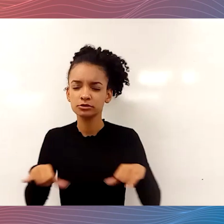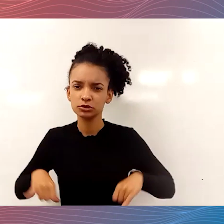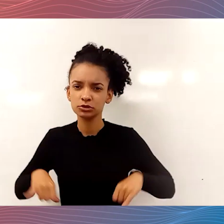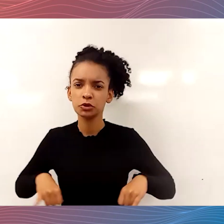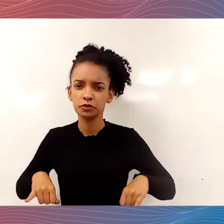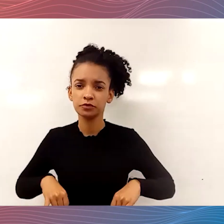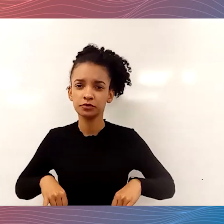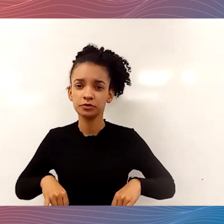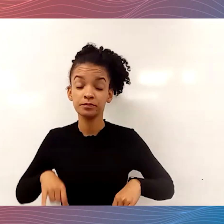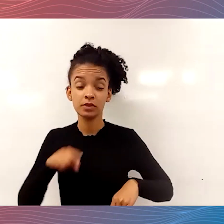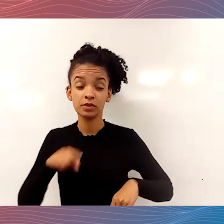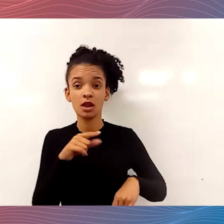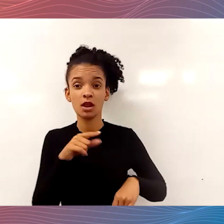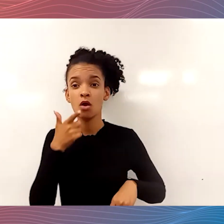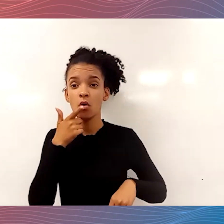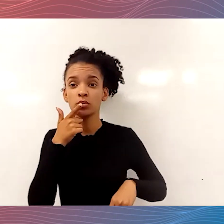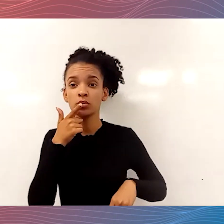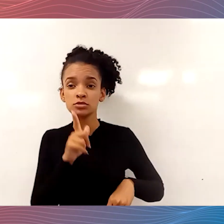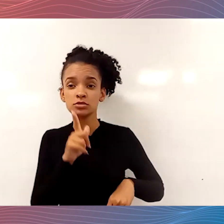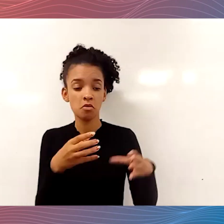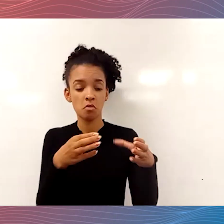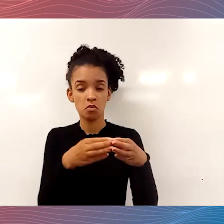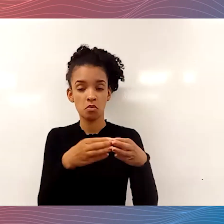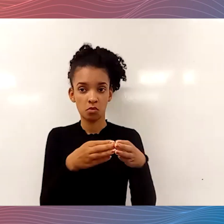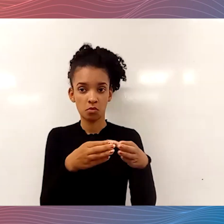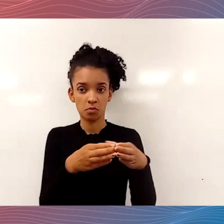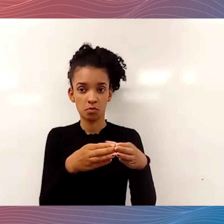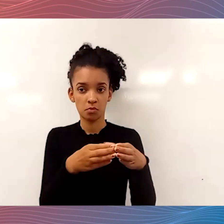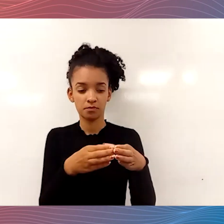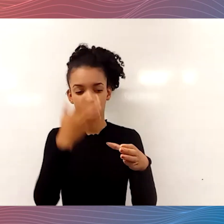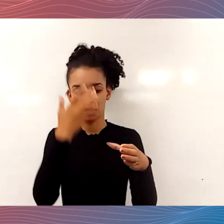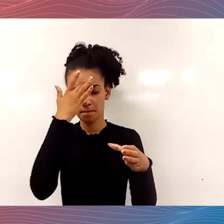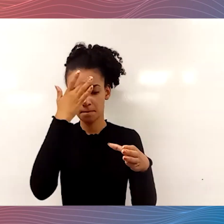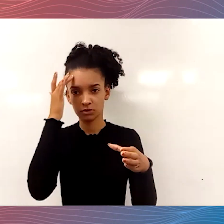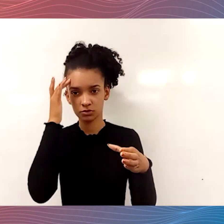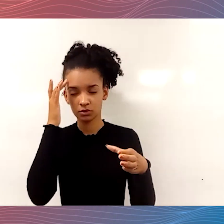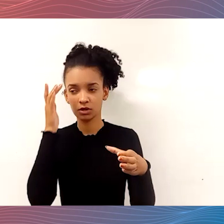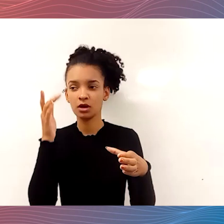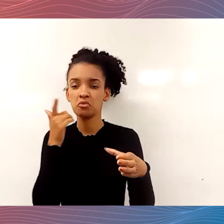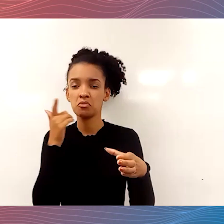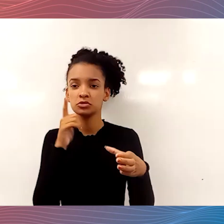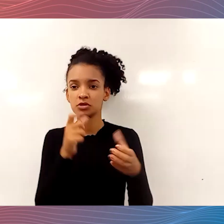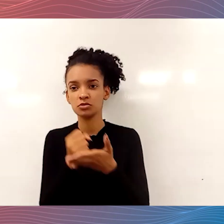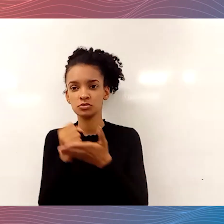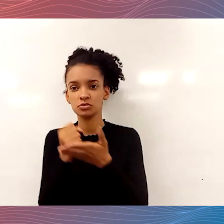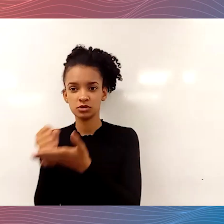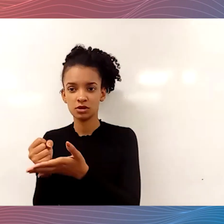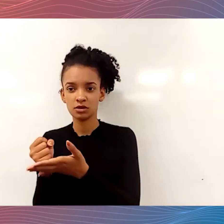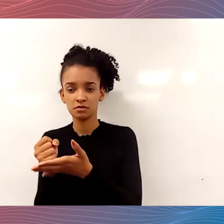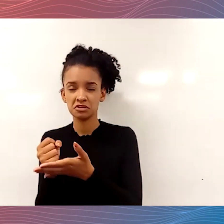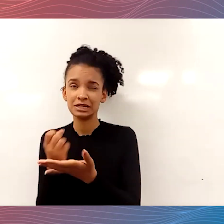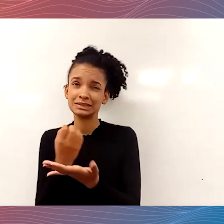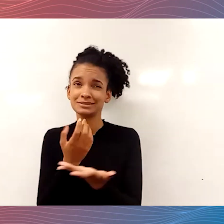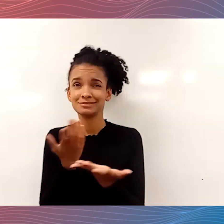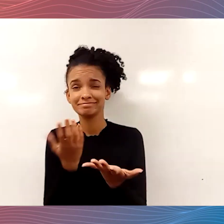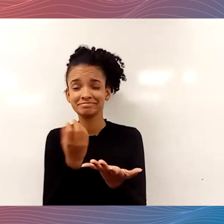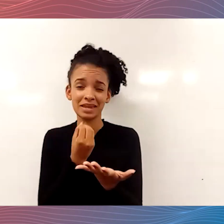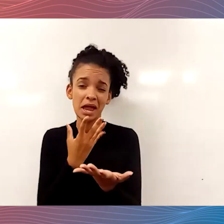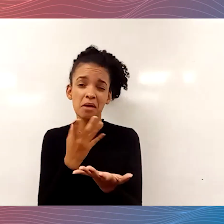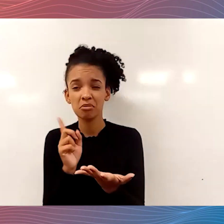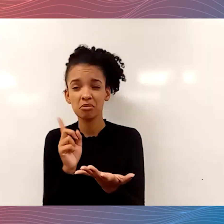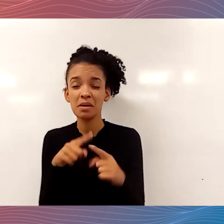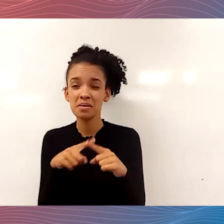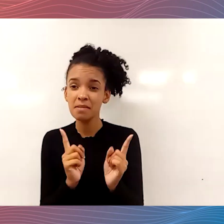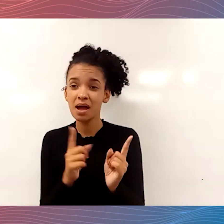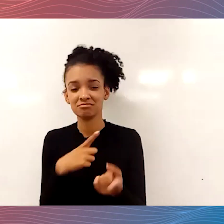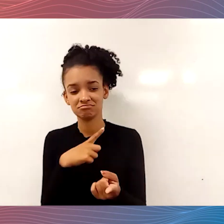ele, um pouco, não tão bem, mas irmãos, pelo menos tinha um grupo de cooperadores, suando um pouco, mas ainda era